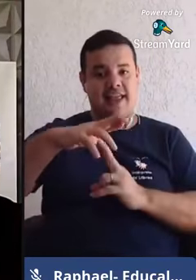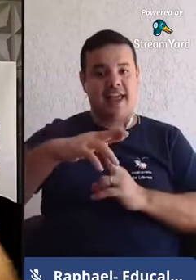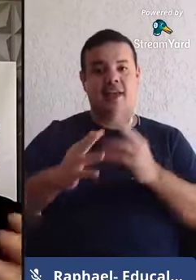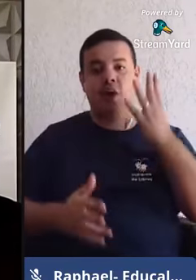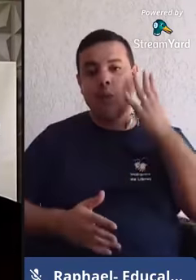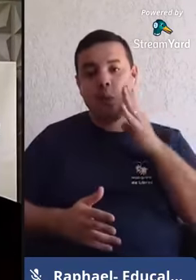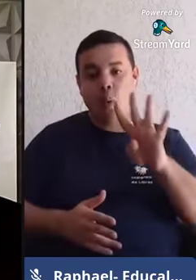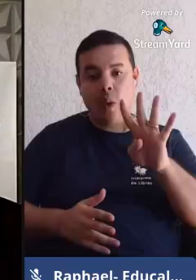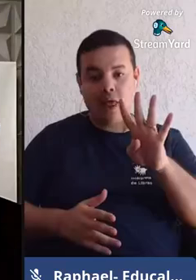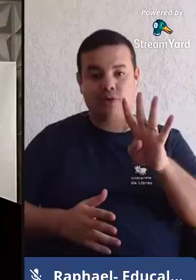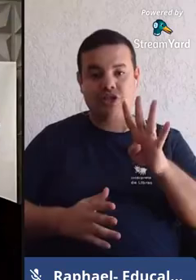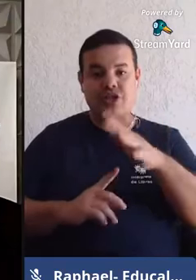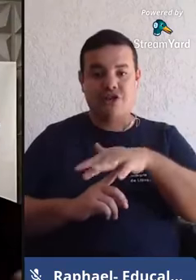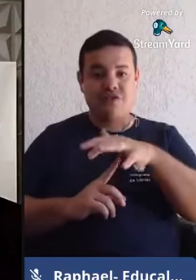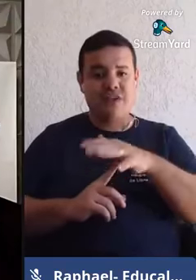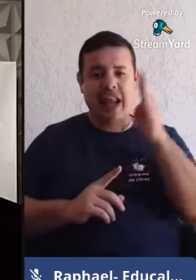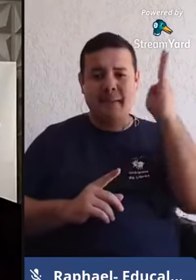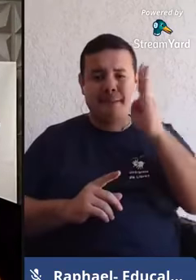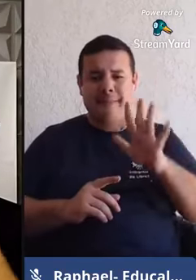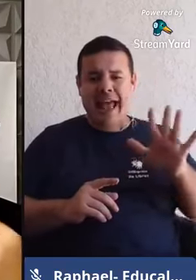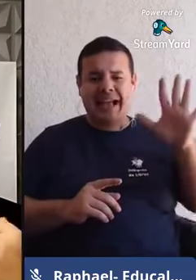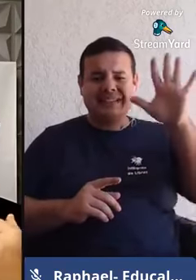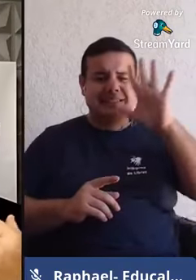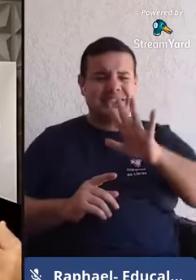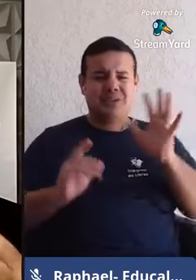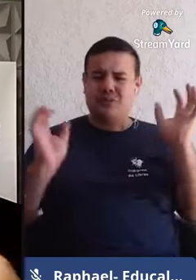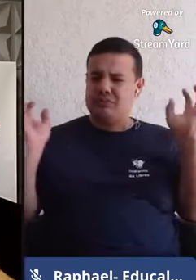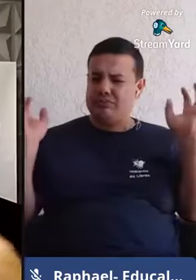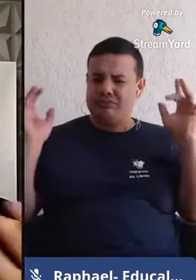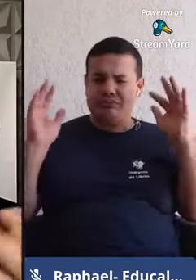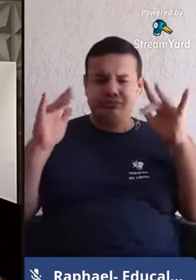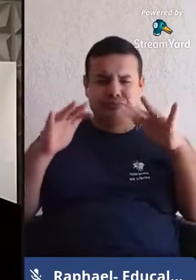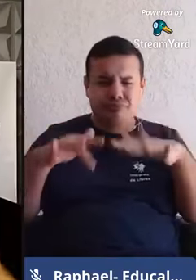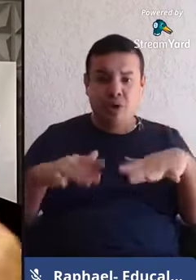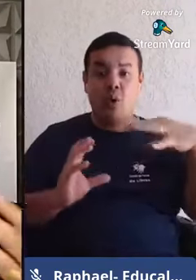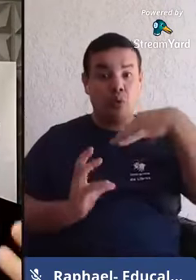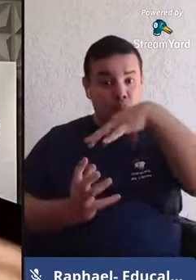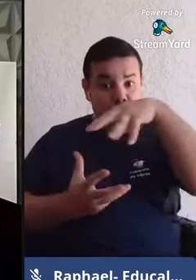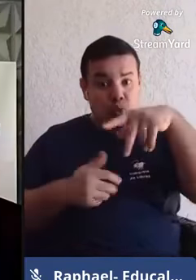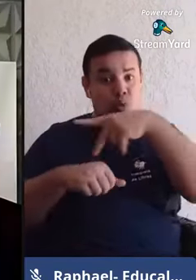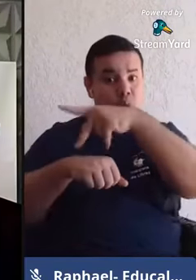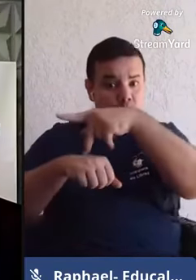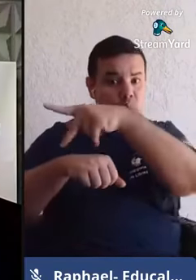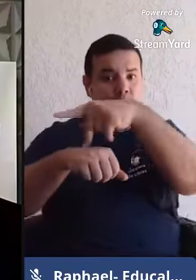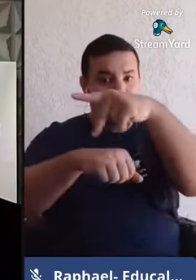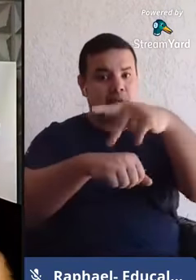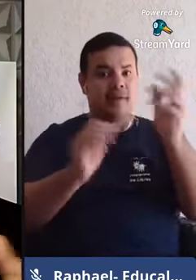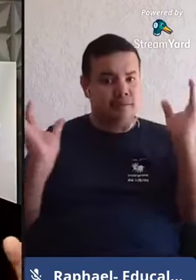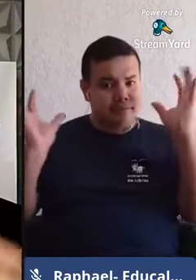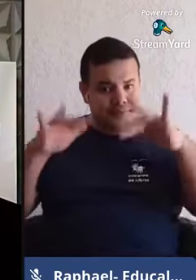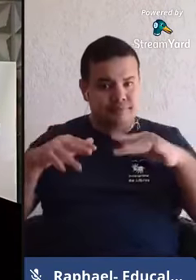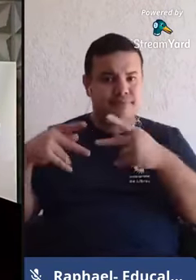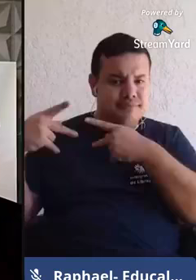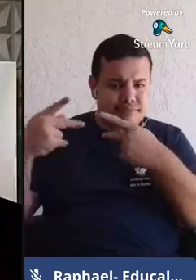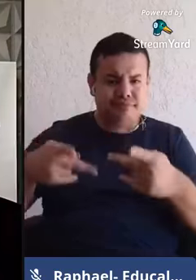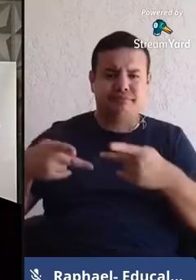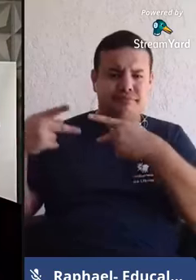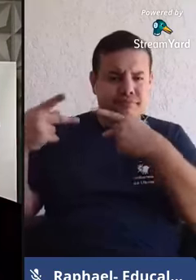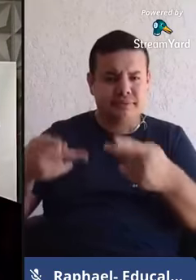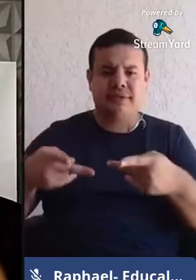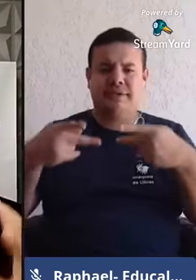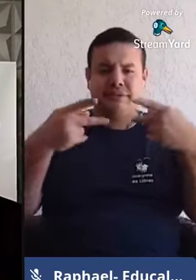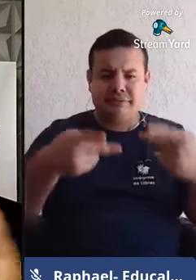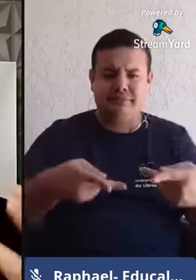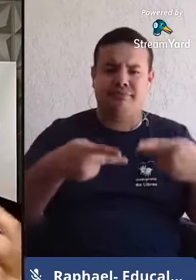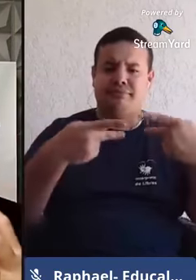gente do Brasil e do mundo inteiro. A gente chegou a receber visitantes do mundo inteiro, do Brasil inteiro. Era gente demais. E assim,